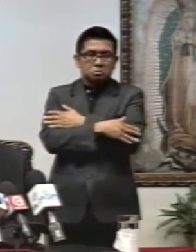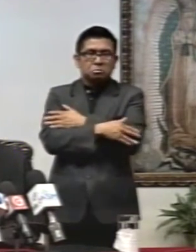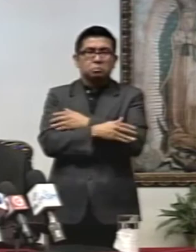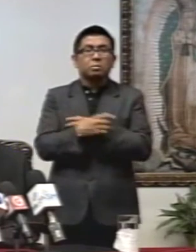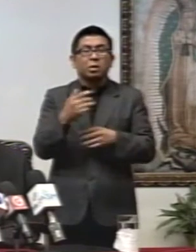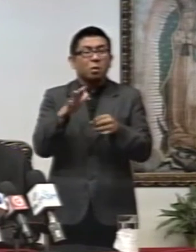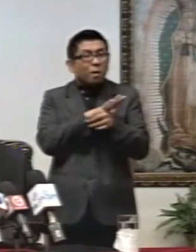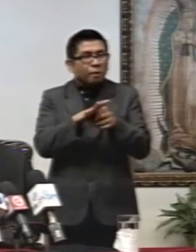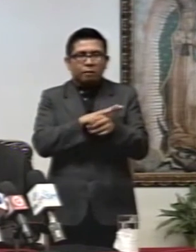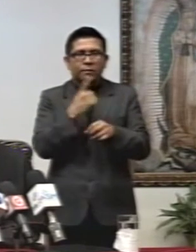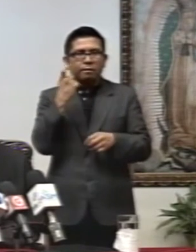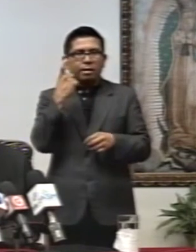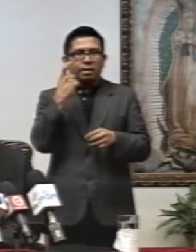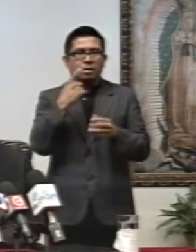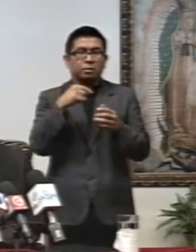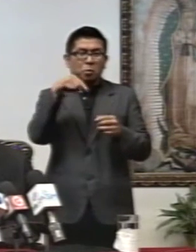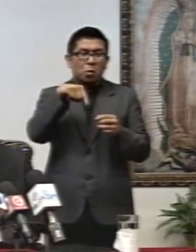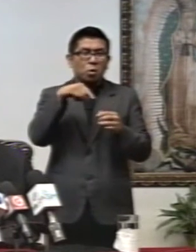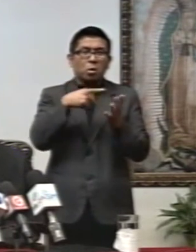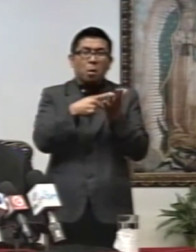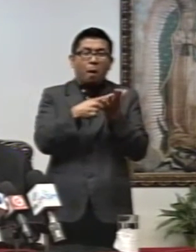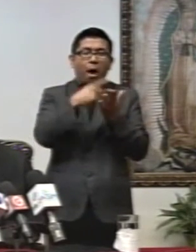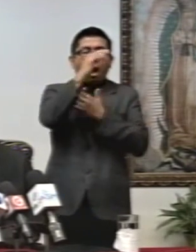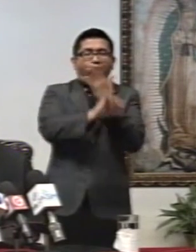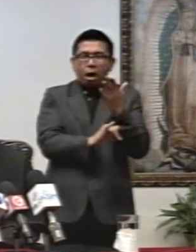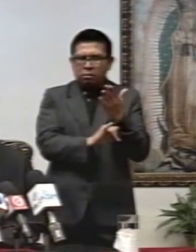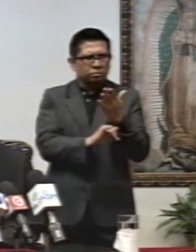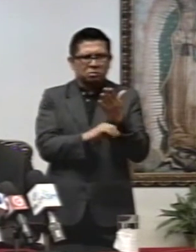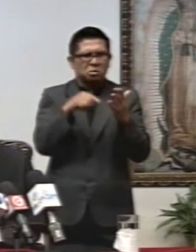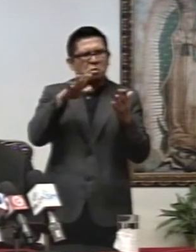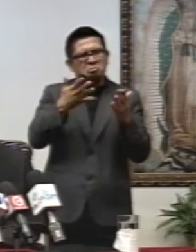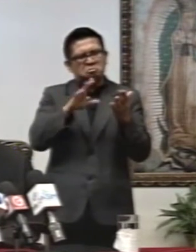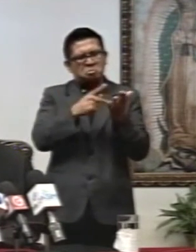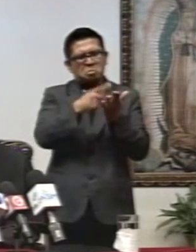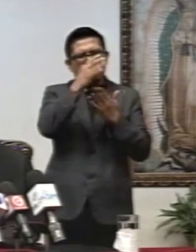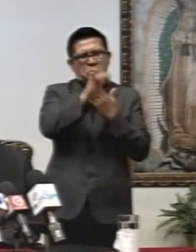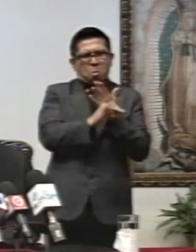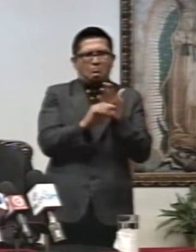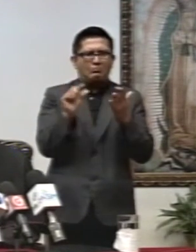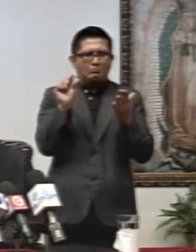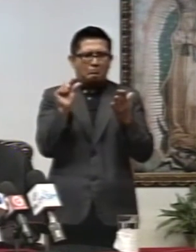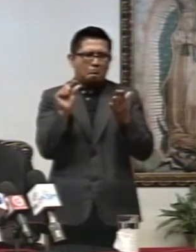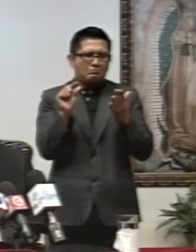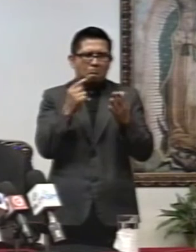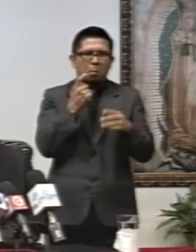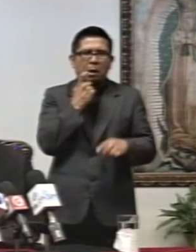es un proyecto muy pequeño, muy tímido como para cambiar la condición.